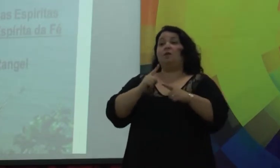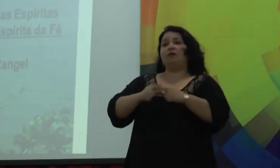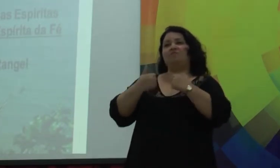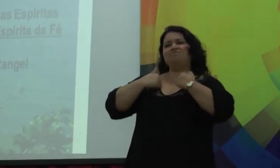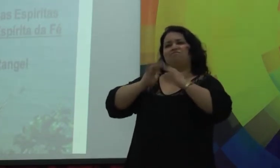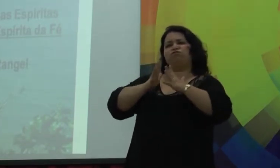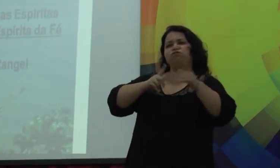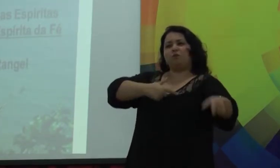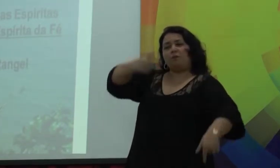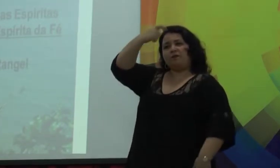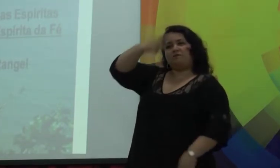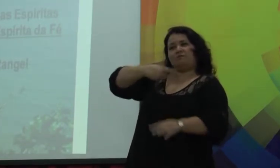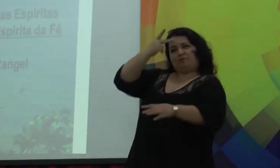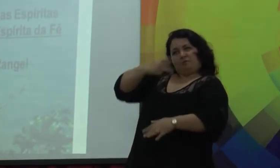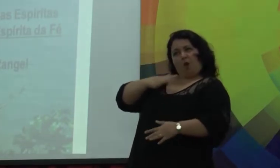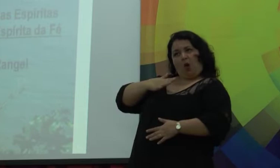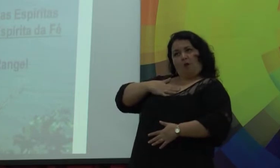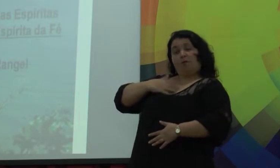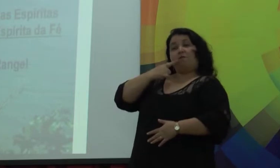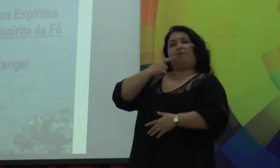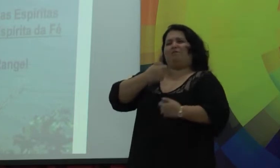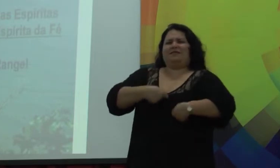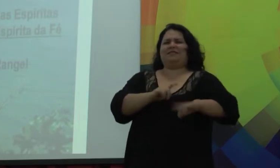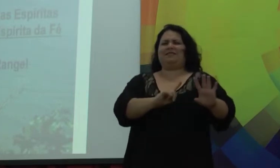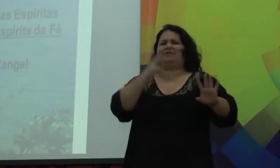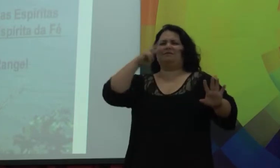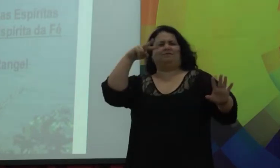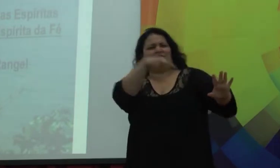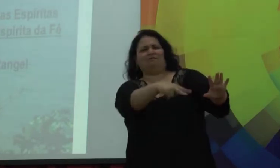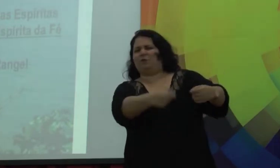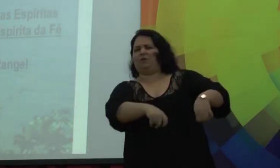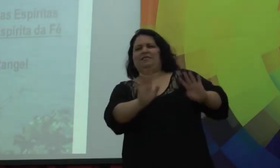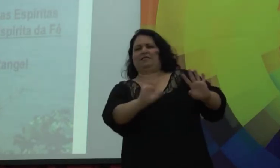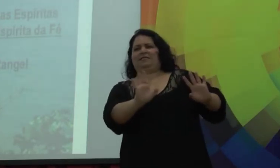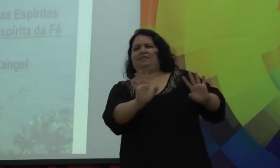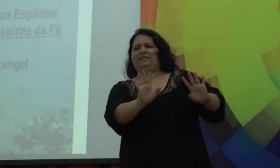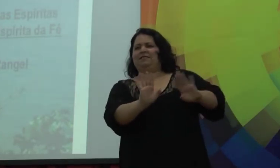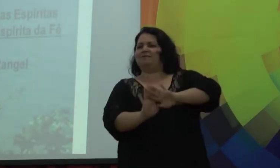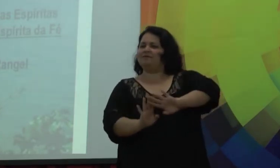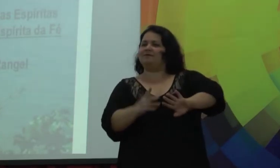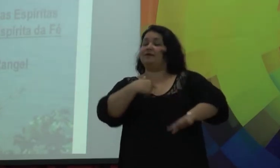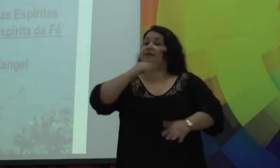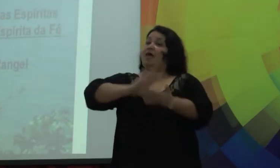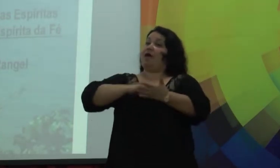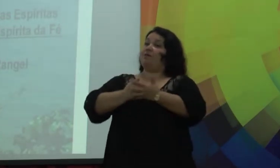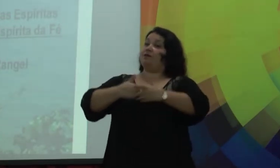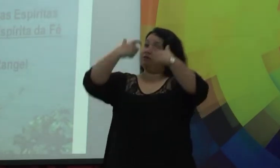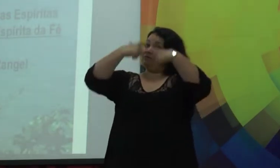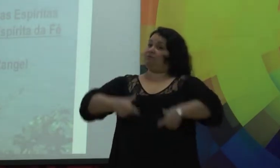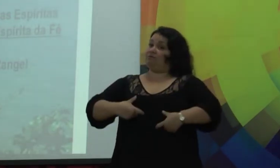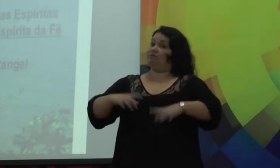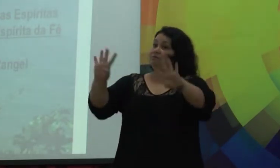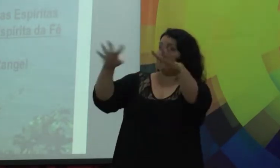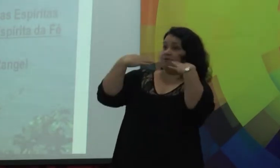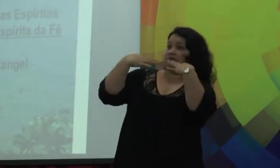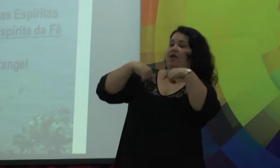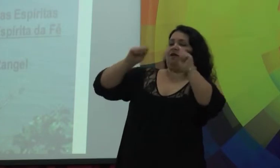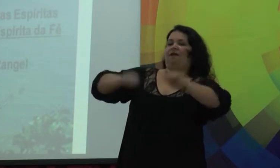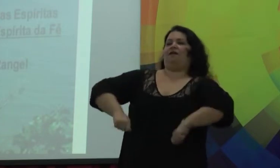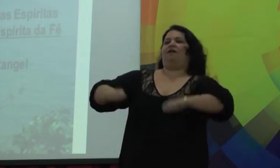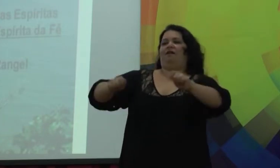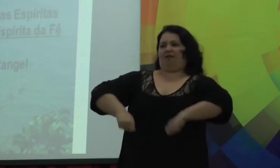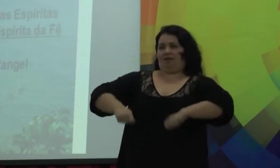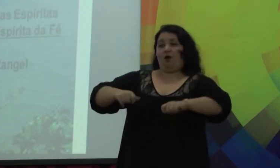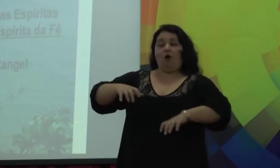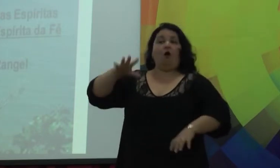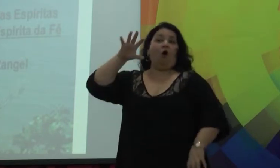pensamento em Libras. Eu não preciso nem aparecer, porque eu faço sentadinho aqui e os ouvintes me ouvem e os outros